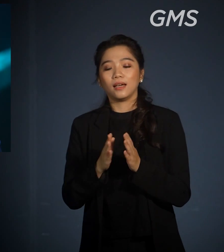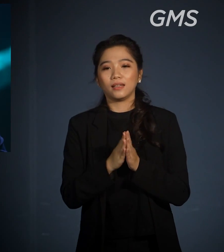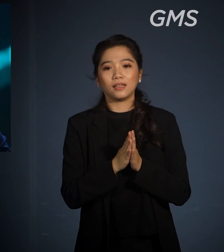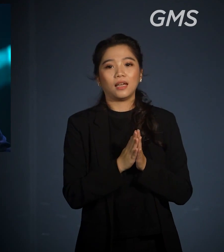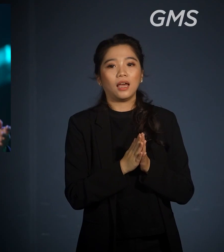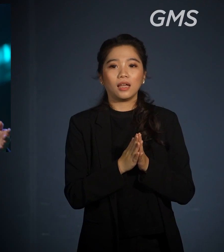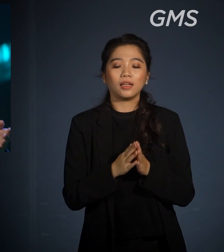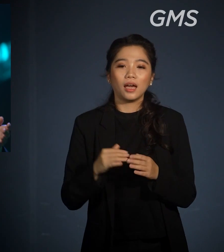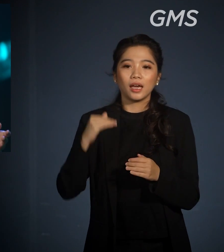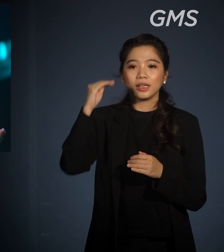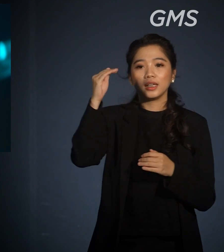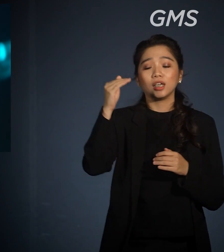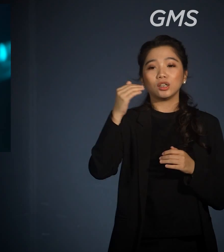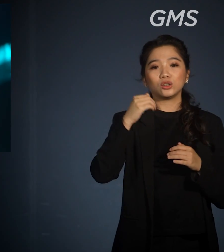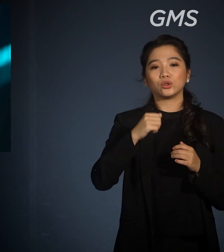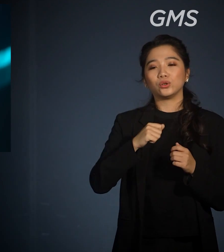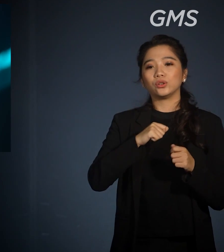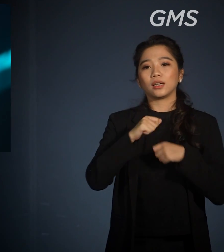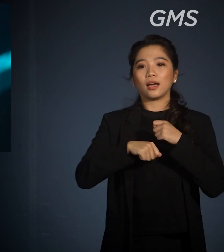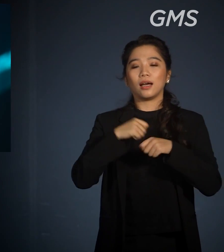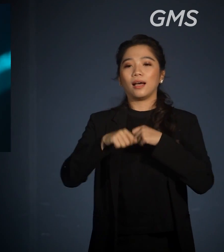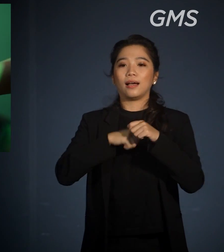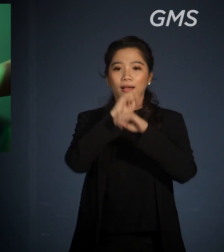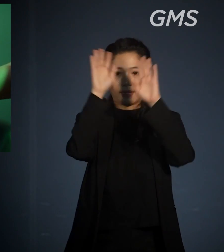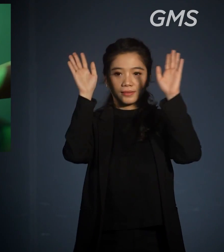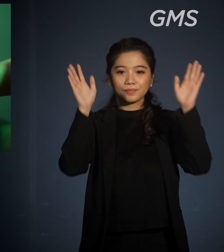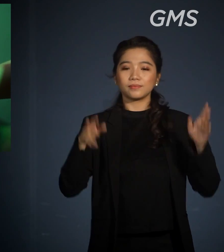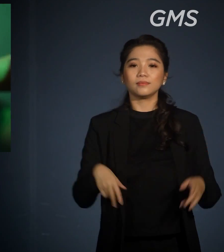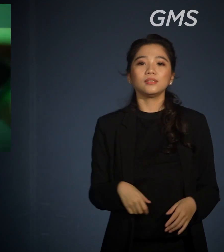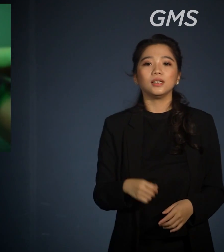dimuliakan dan naik ke surga.